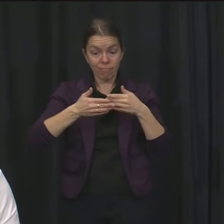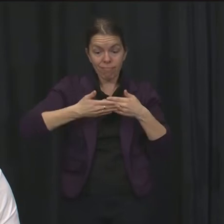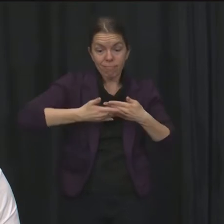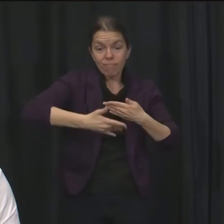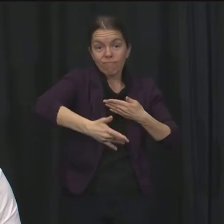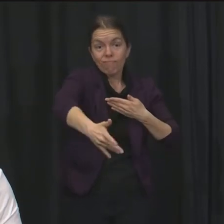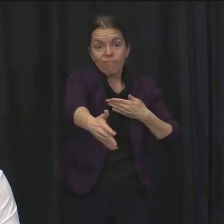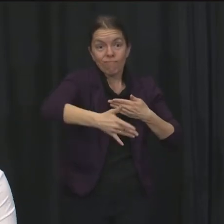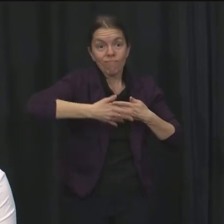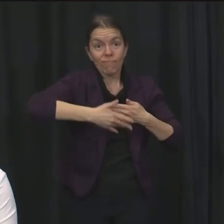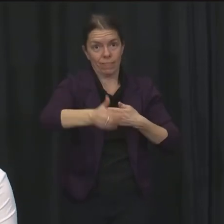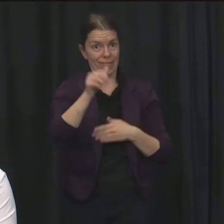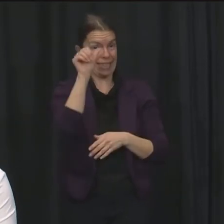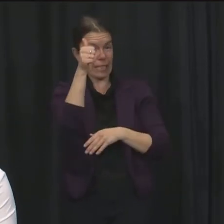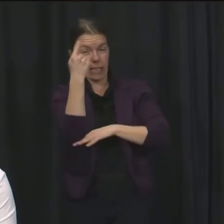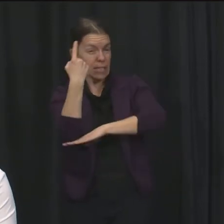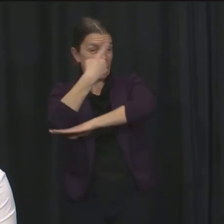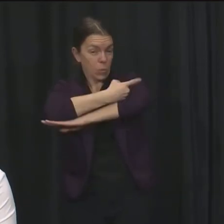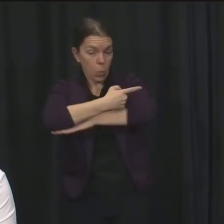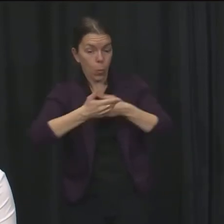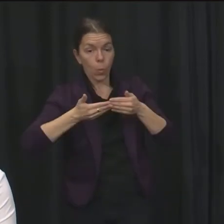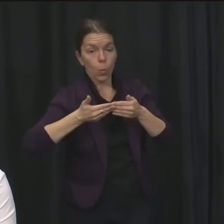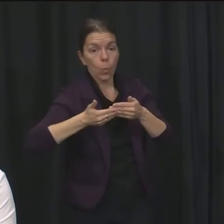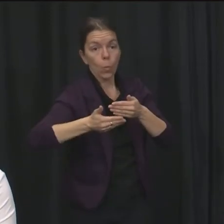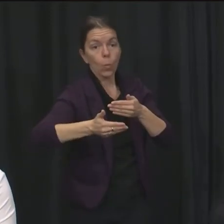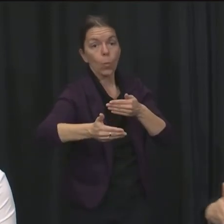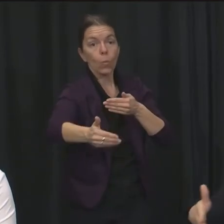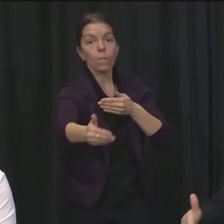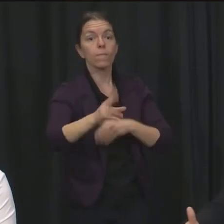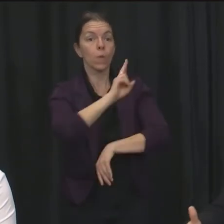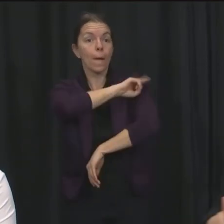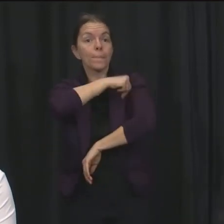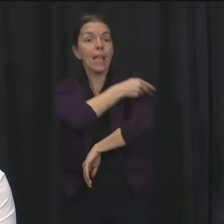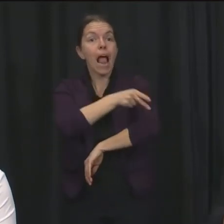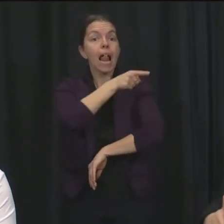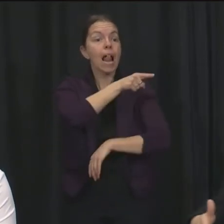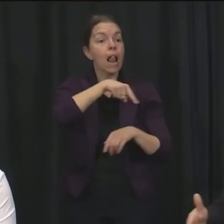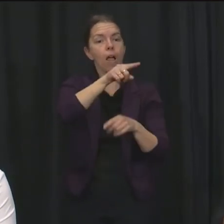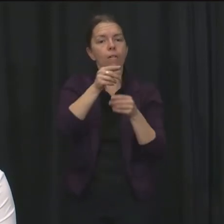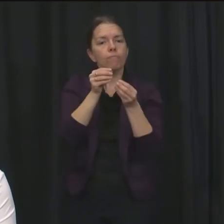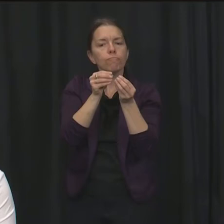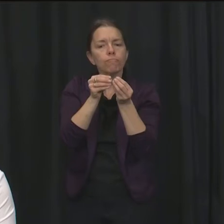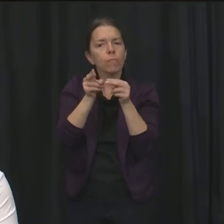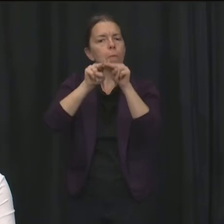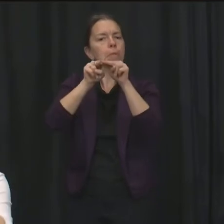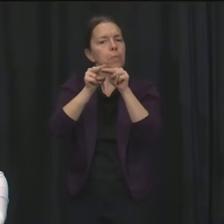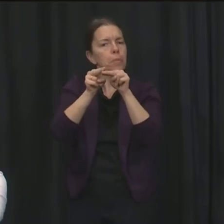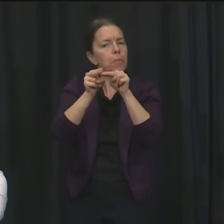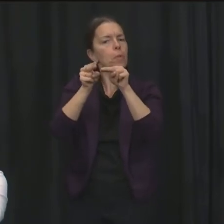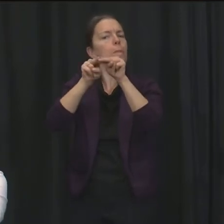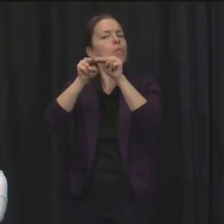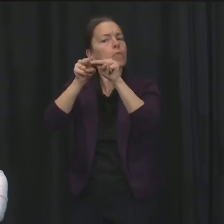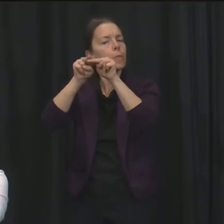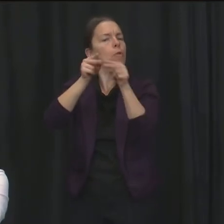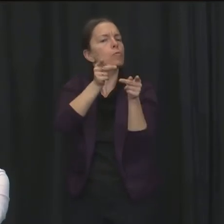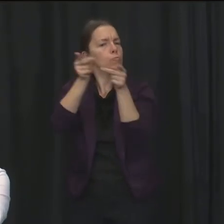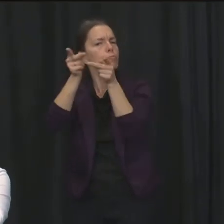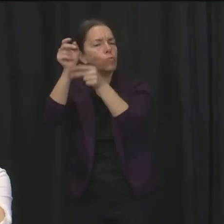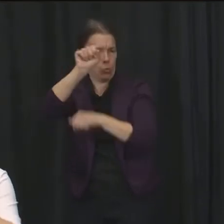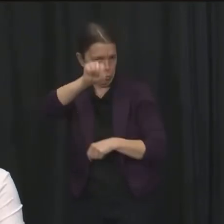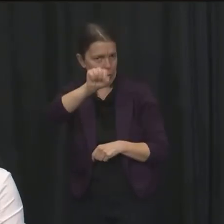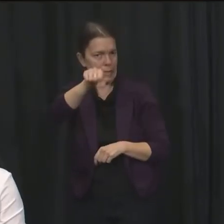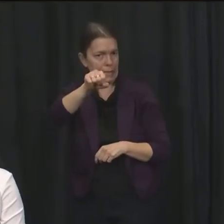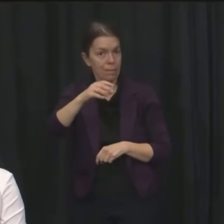même avoir une hausse du nombre d'hospitalisations parce que ça prend toujours à peu près 10 jours, une semaine à 10 jours avant d'avoir des